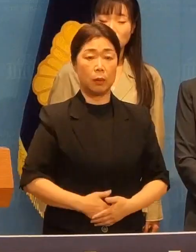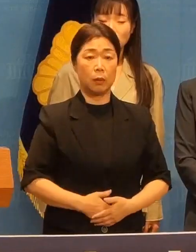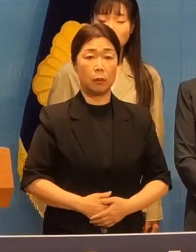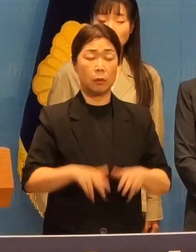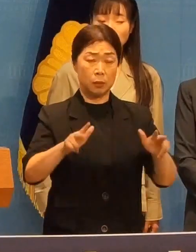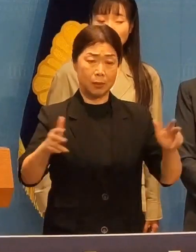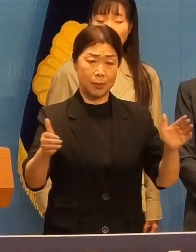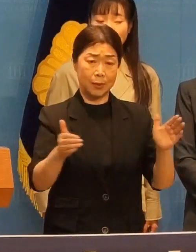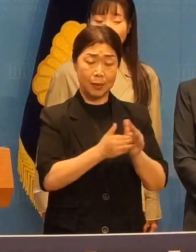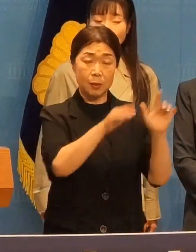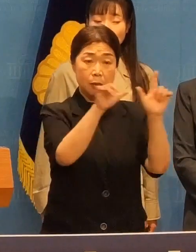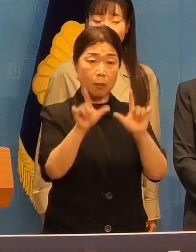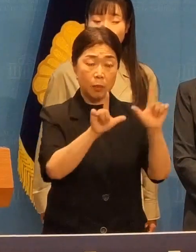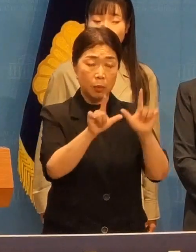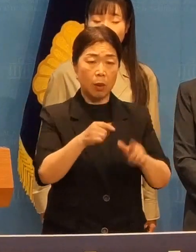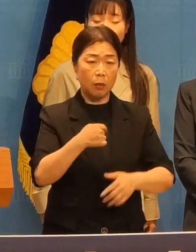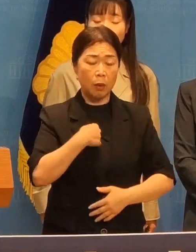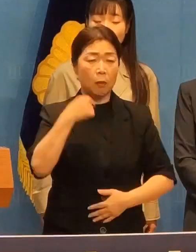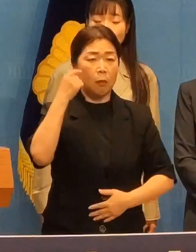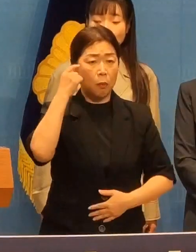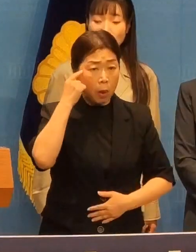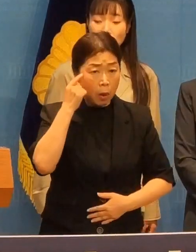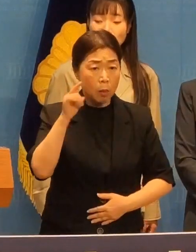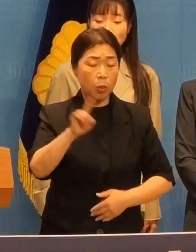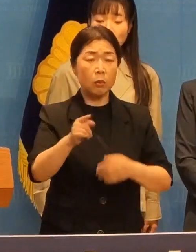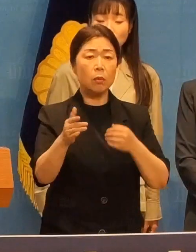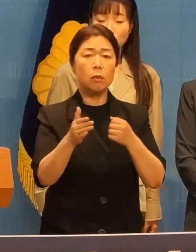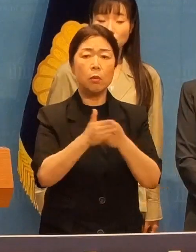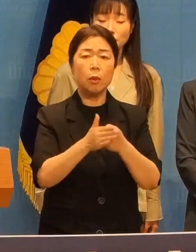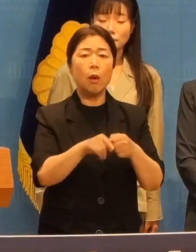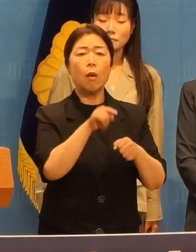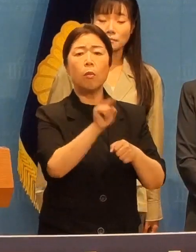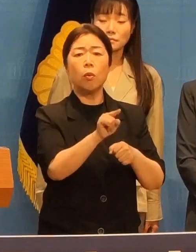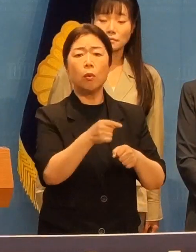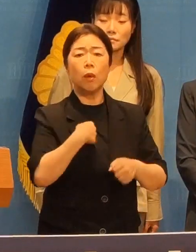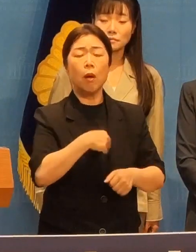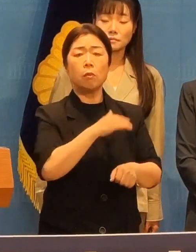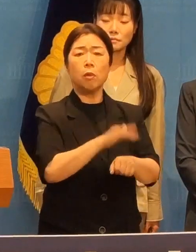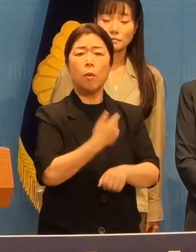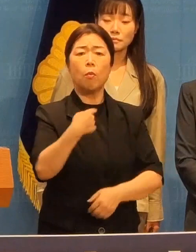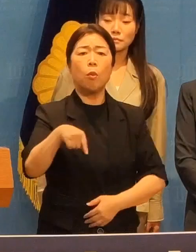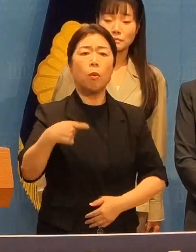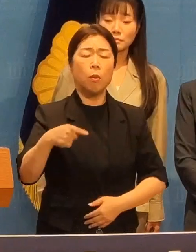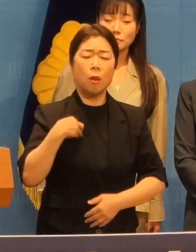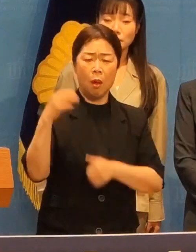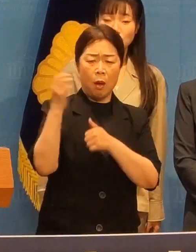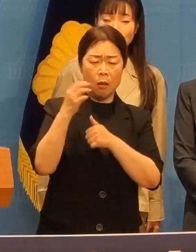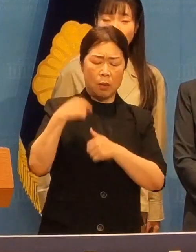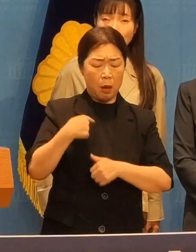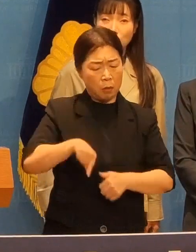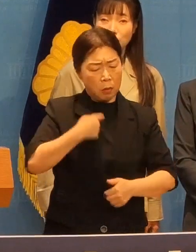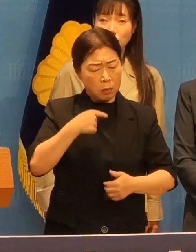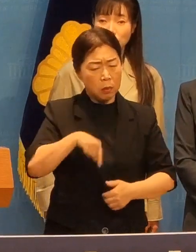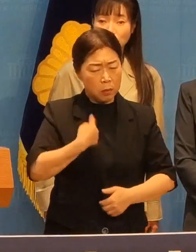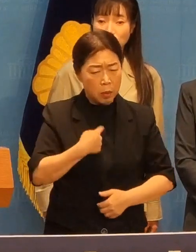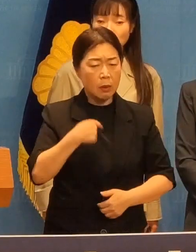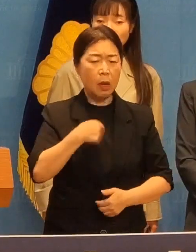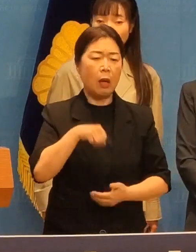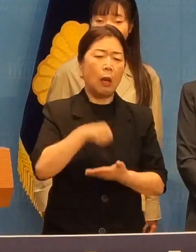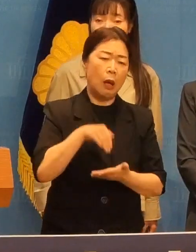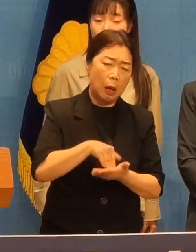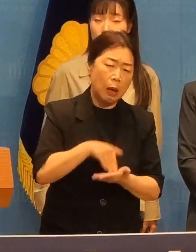살아오면서 나는 무엇 때문에 뭐든 내가 잘못한 것으로 나를 탓하며 가족을 탓하며